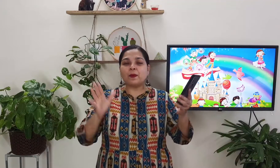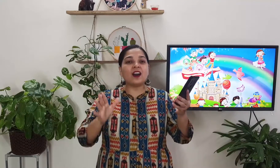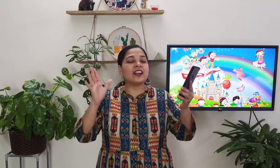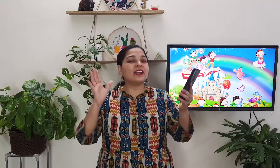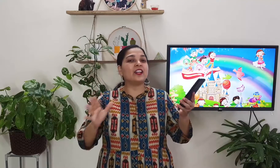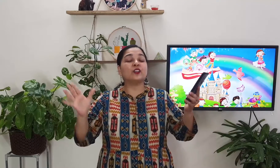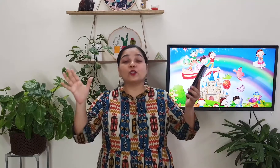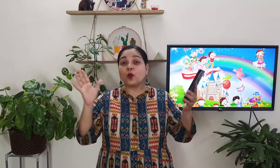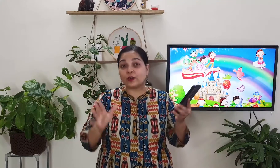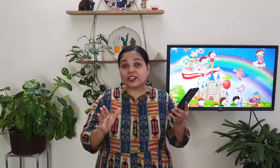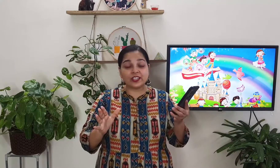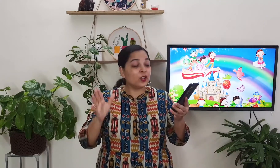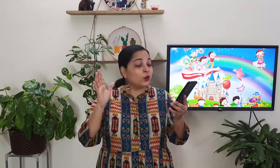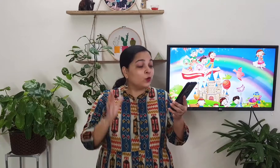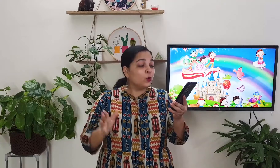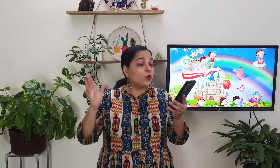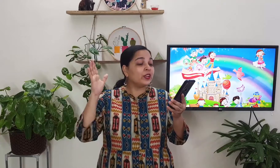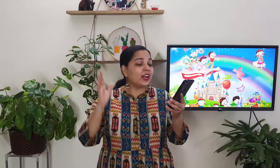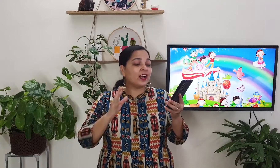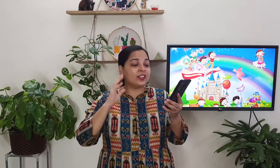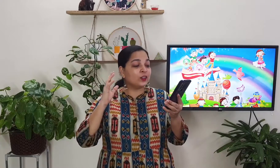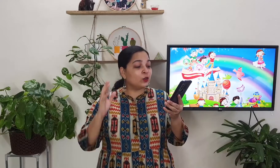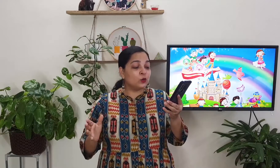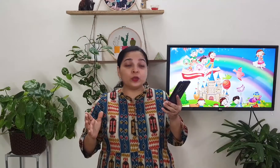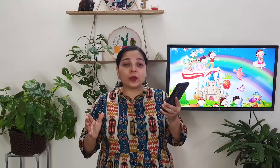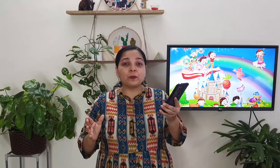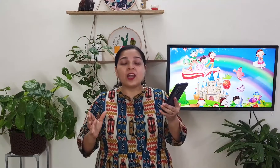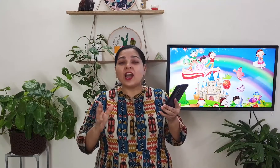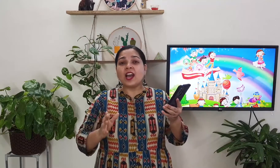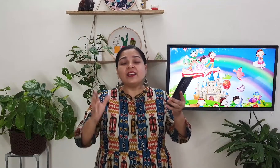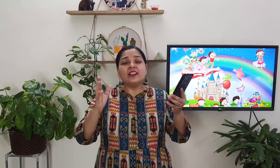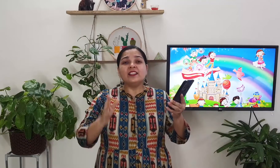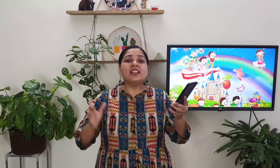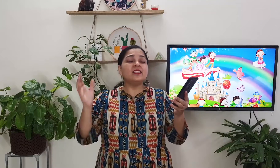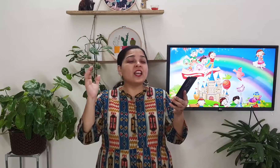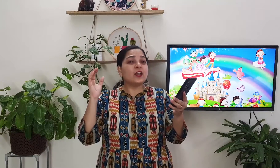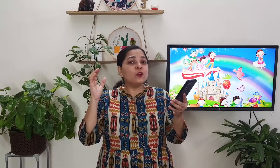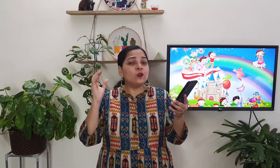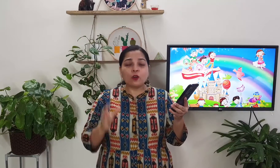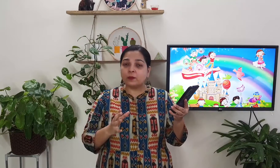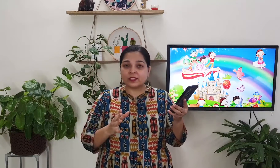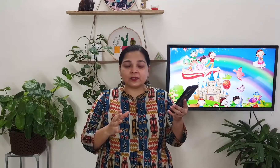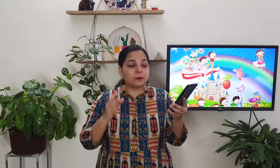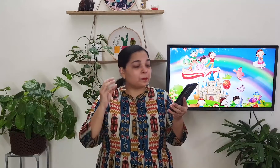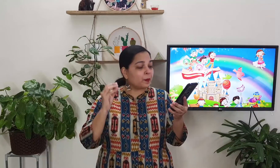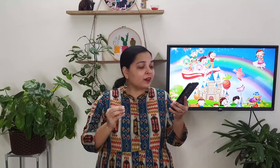நமக்கு வழங்கப்பட்டது என்று கண்டு ஆச்சரியப்படுகிறார்கள். தேவன் இந்த அதிகாரத்தை உங்கள்